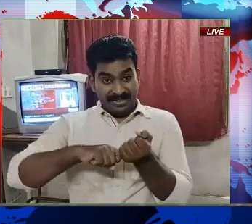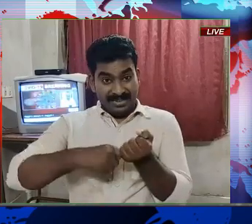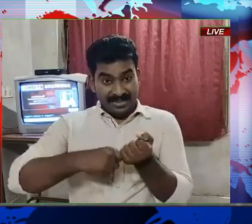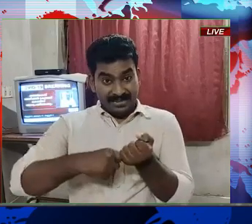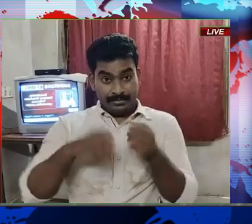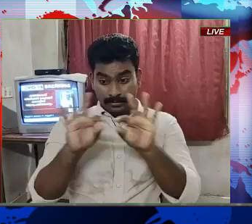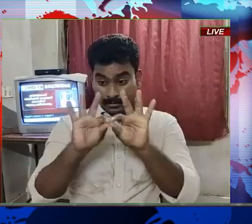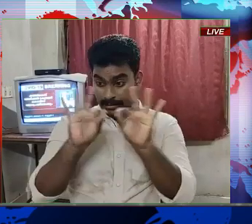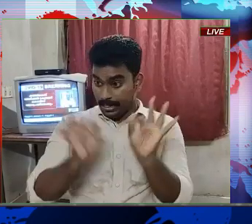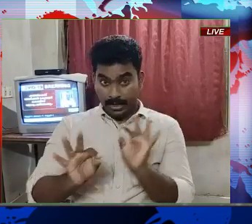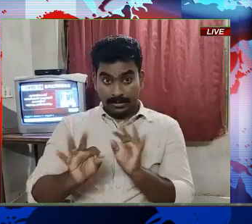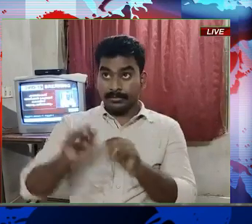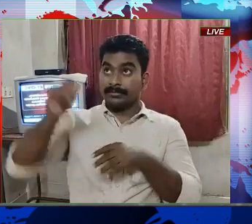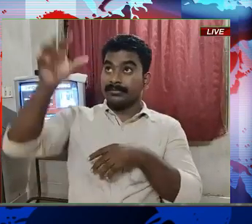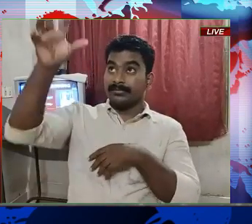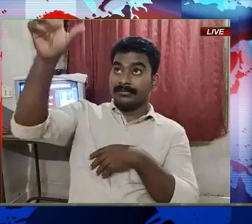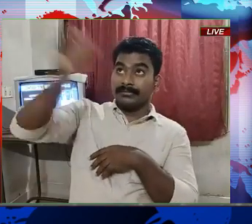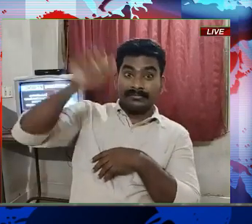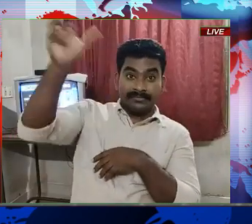കുരുമുളക് പോലുള്ള